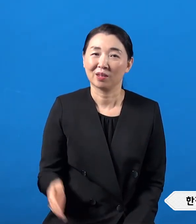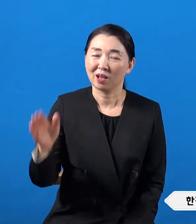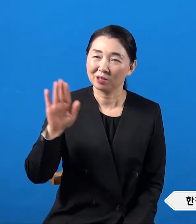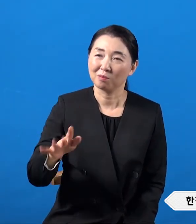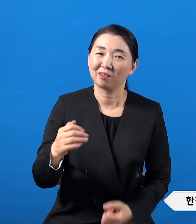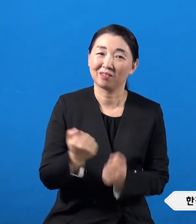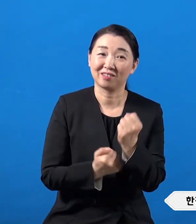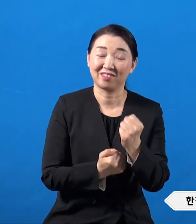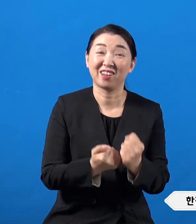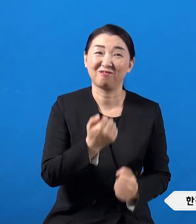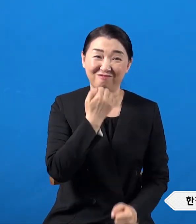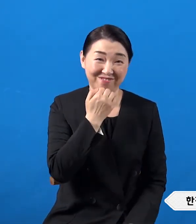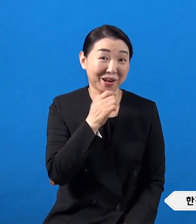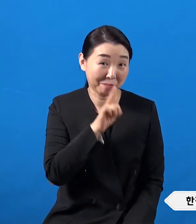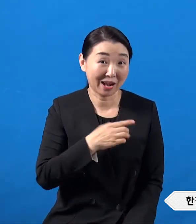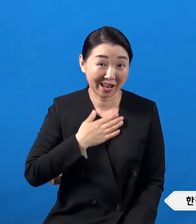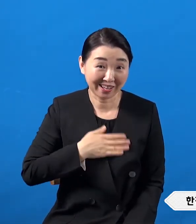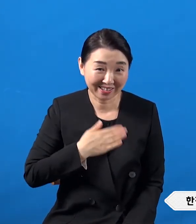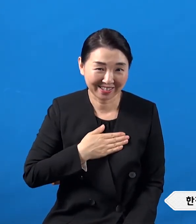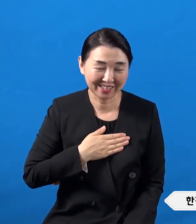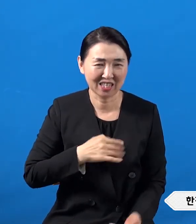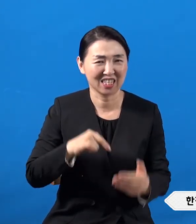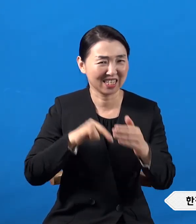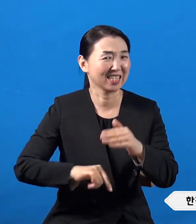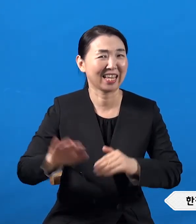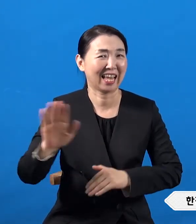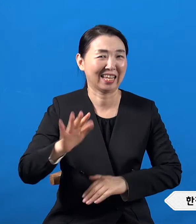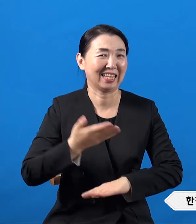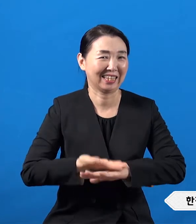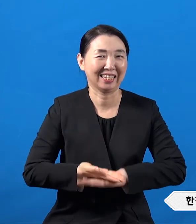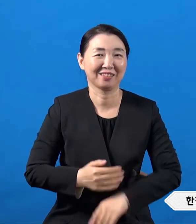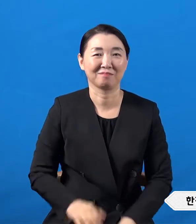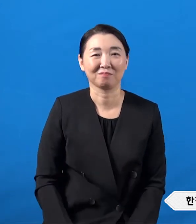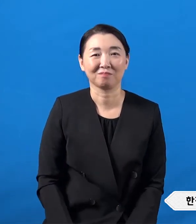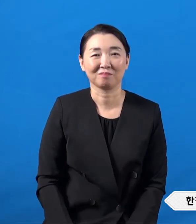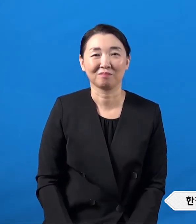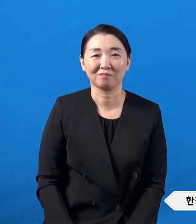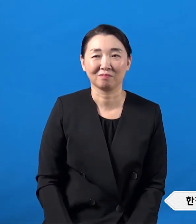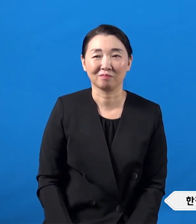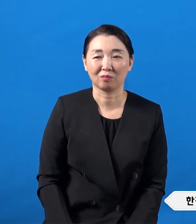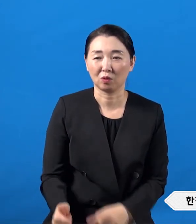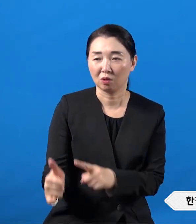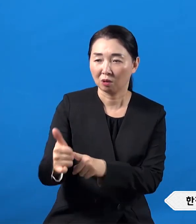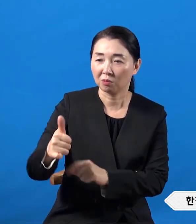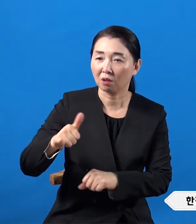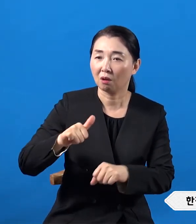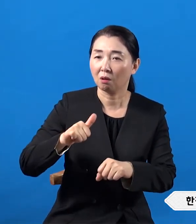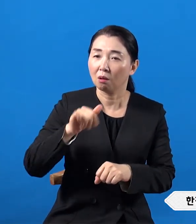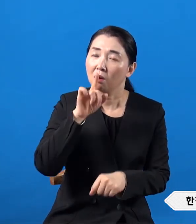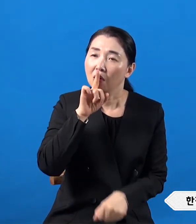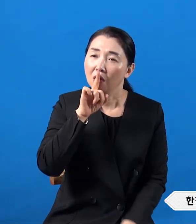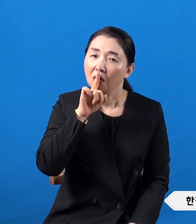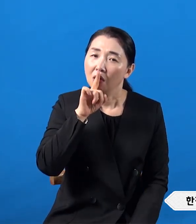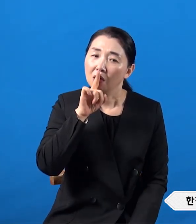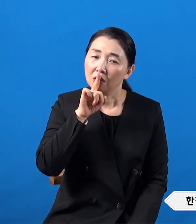근데 그런 해석은 웃자고 하는 것이고 진짜로 그런 것은 아닙니다. 입다가 왜 그런 짓을 했을까?